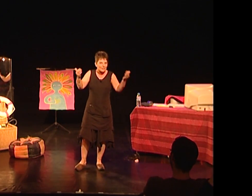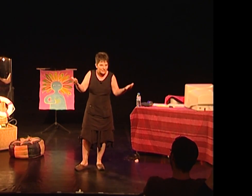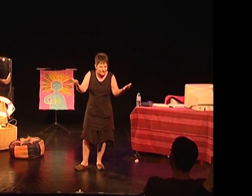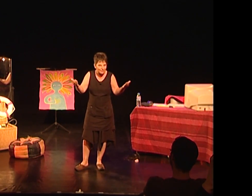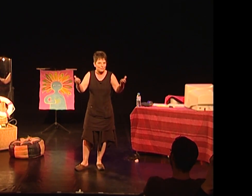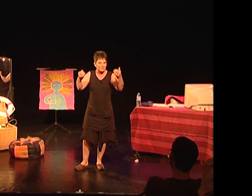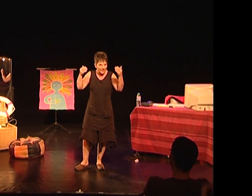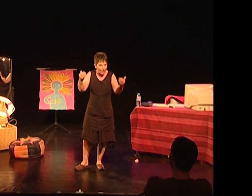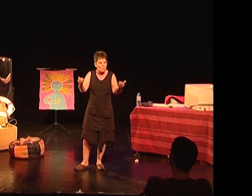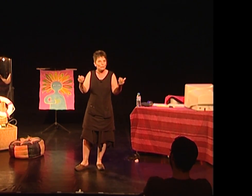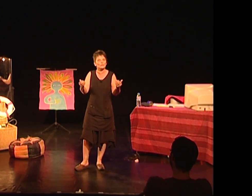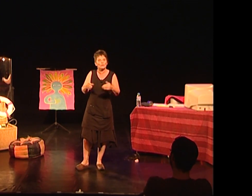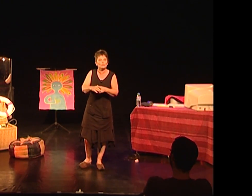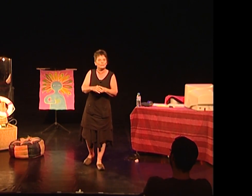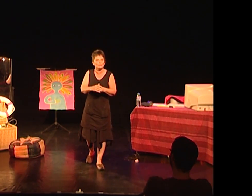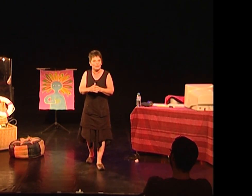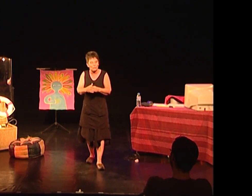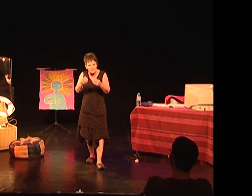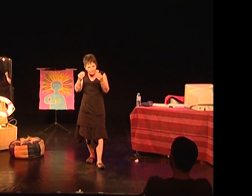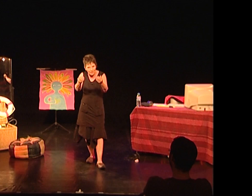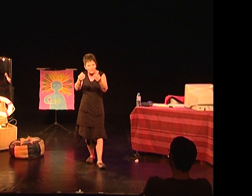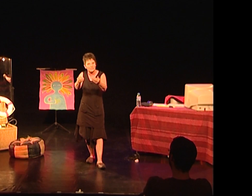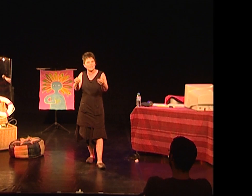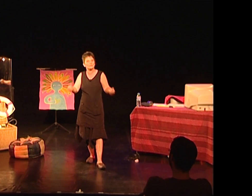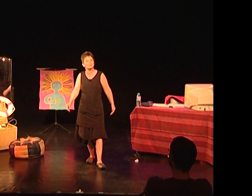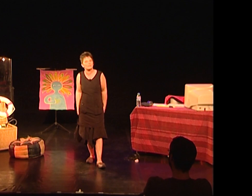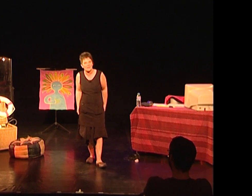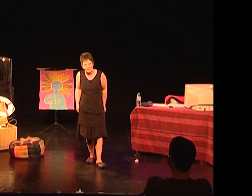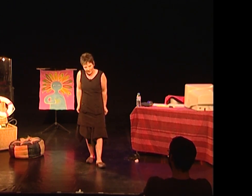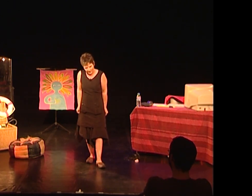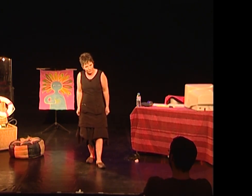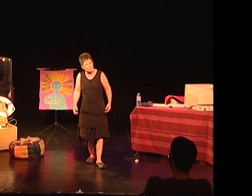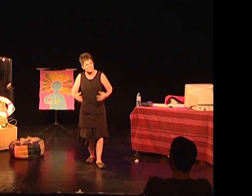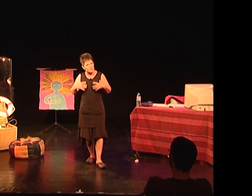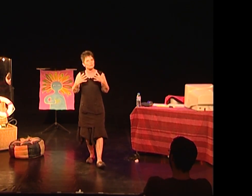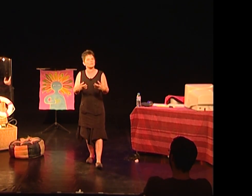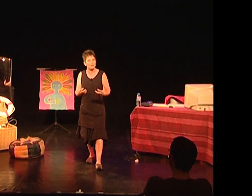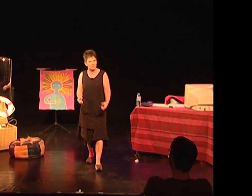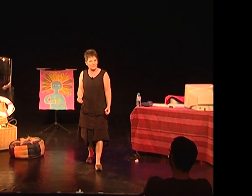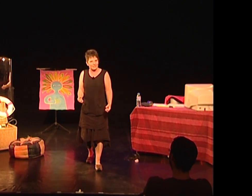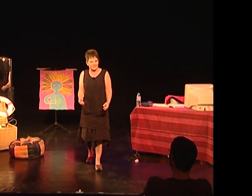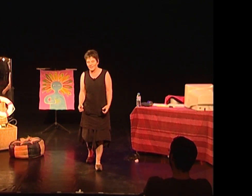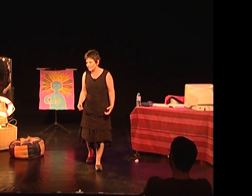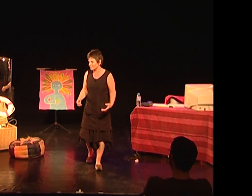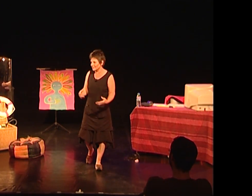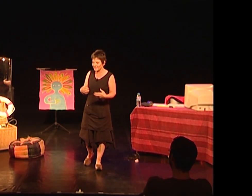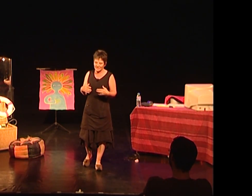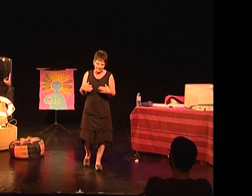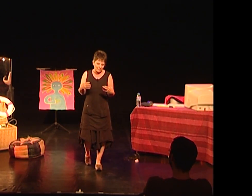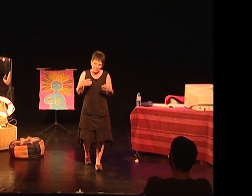conarchie, ce serait un mot de langue de feu, quoi. On dit vraiment ce qu'il y a dedans, quoi. Et puis on y met du cœur. Voilà. Et c'est faire passer